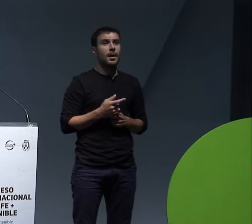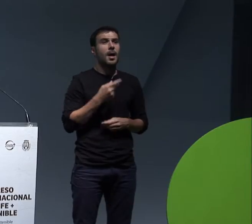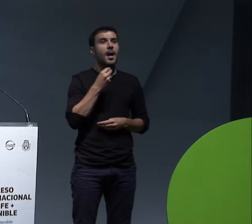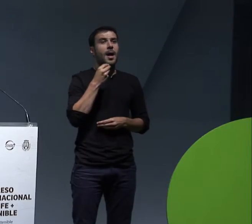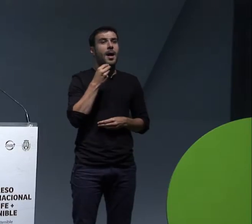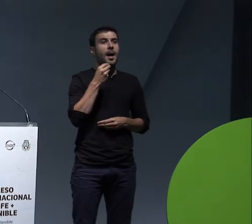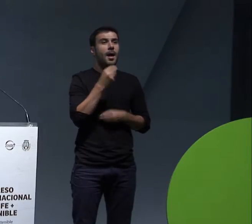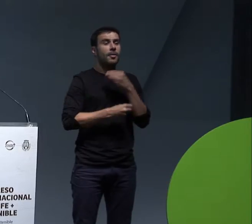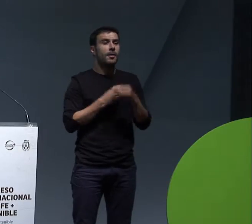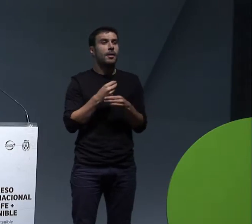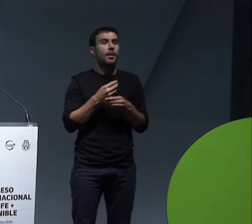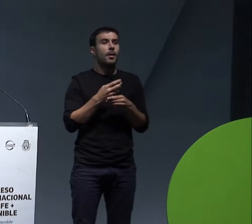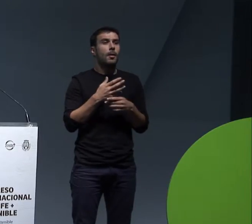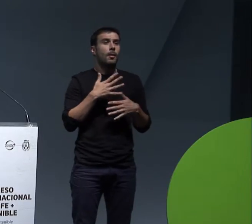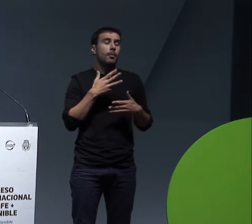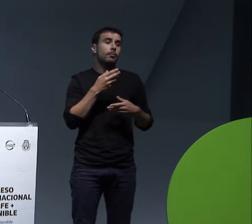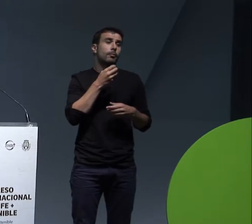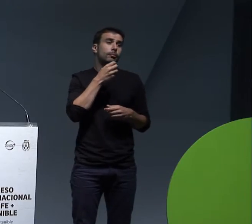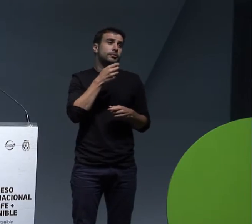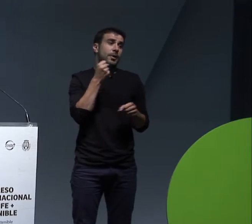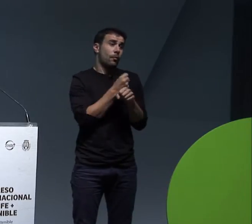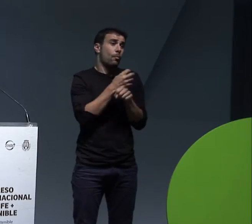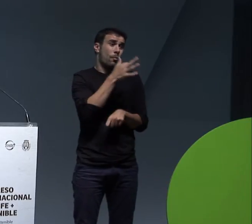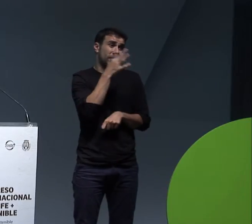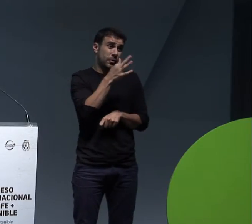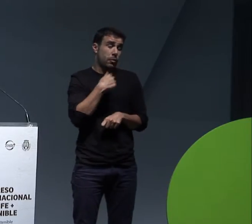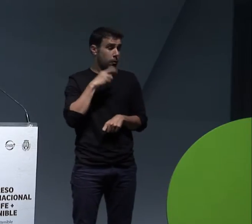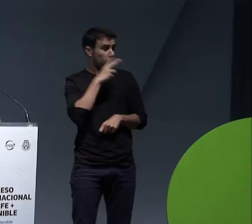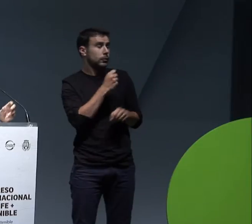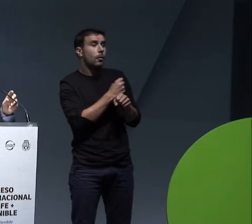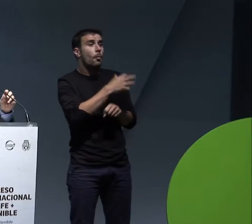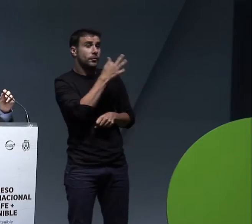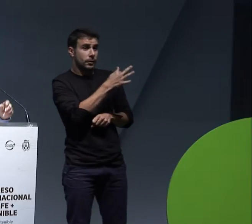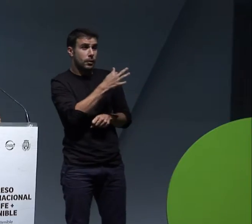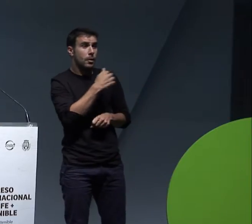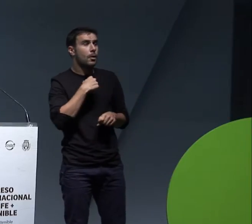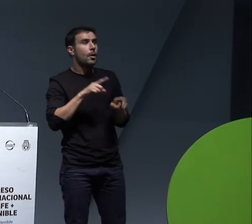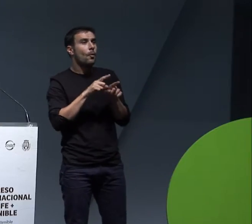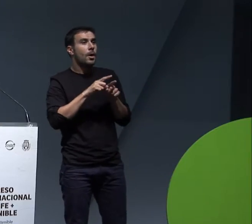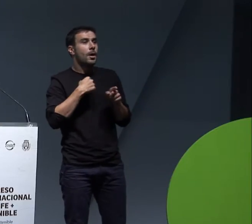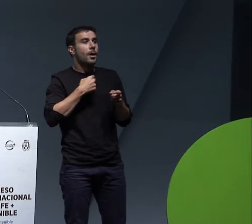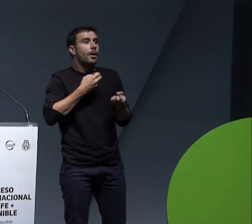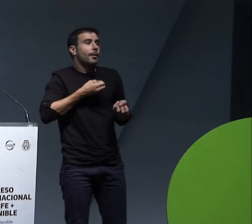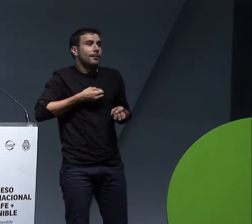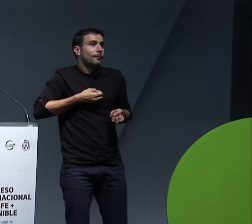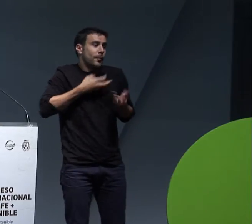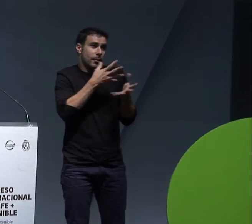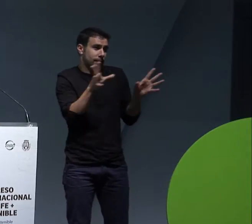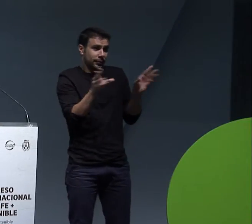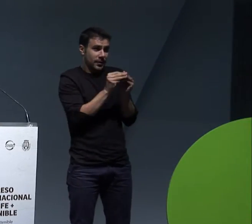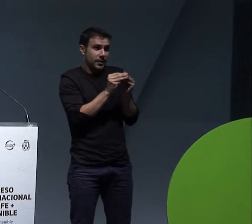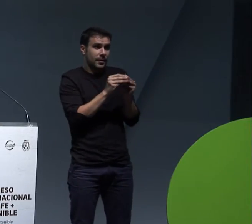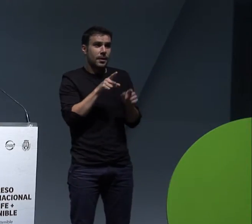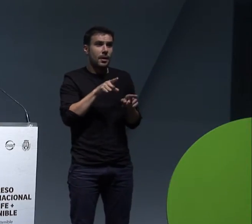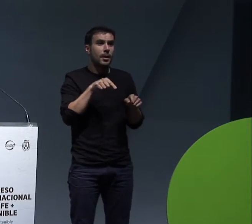generosidad, para mí invalorable, y para lo que soy incapaz de expresar en cuatro palabras, la generosidad